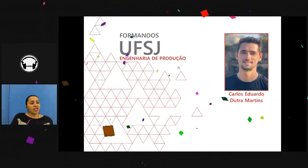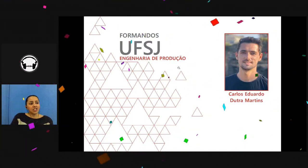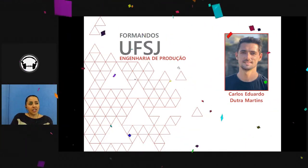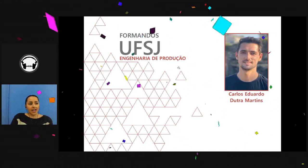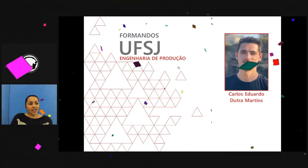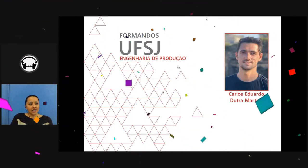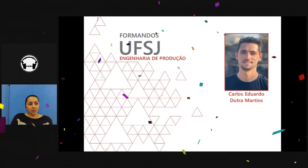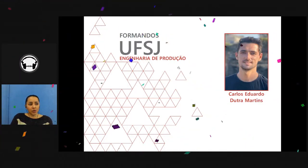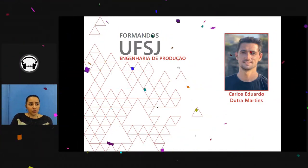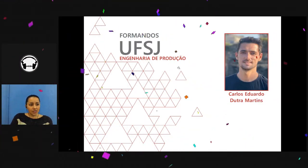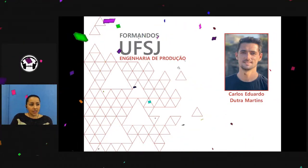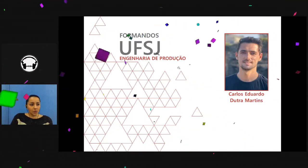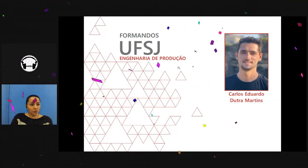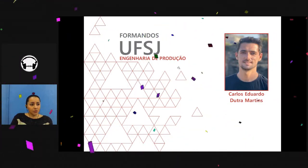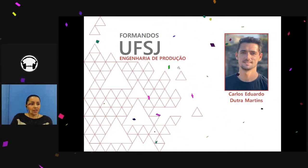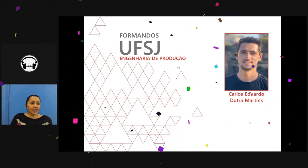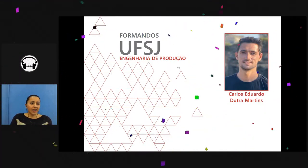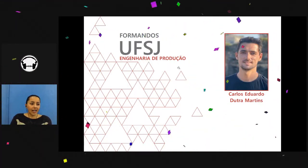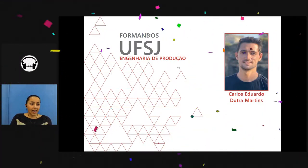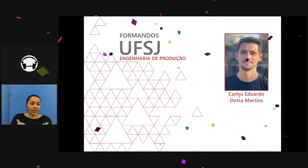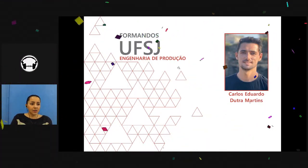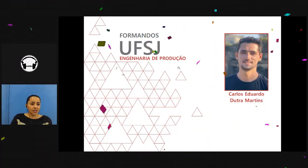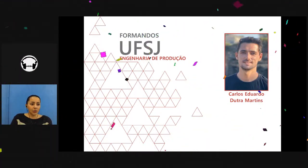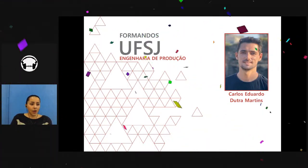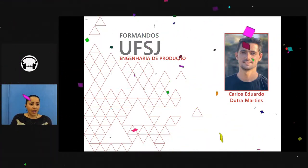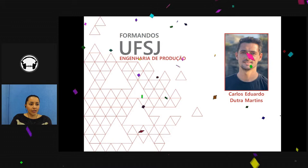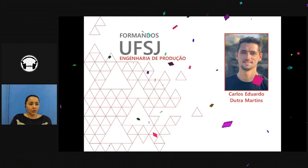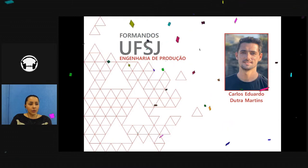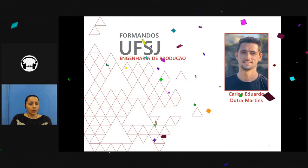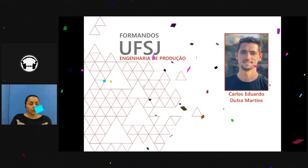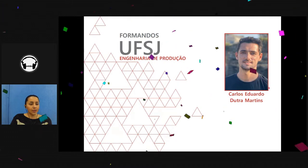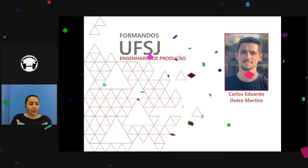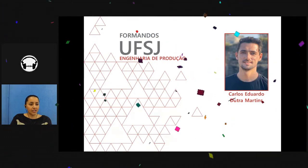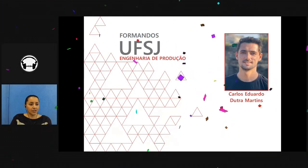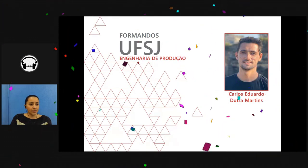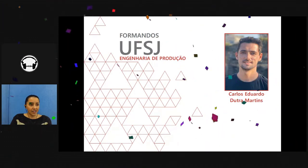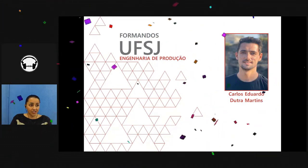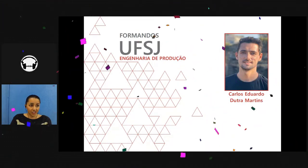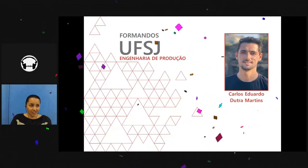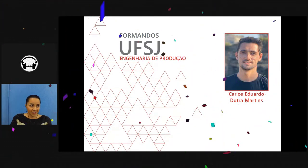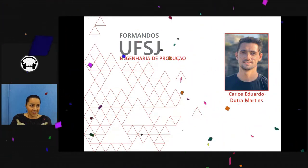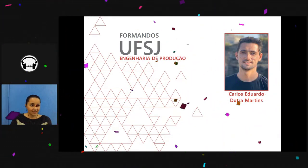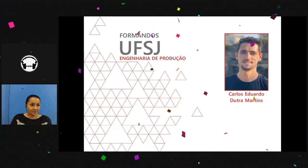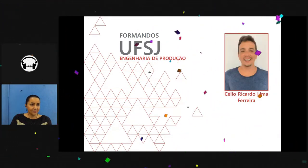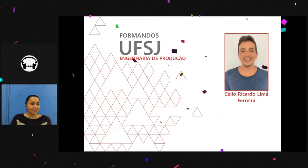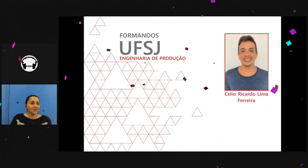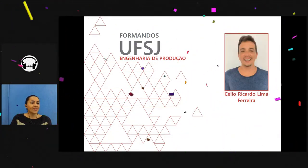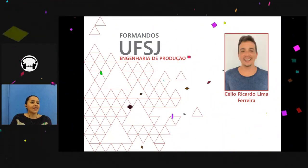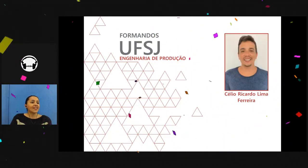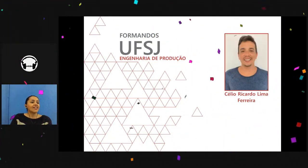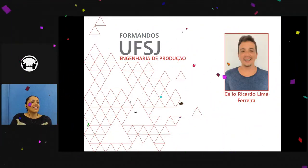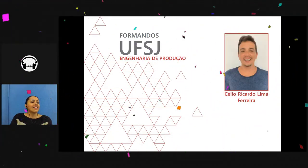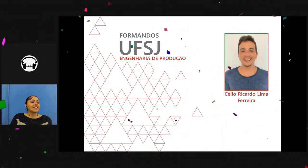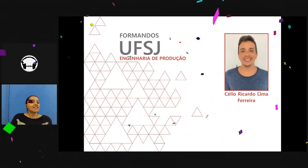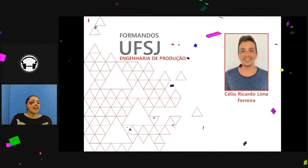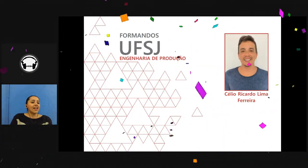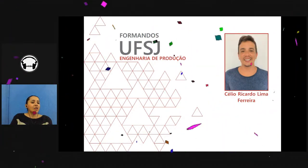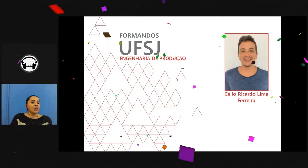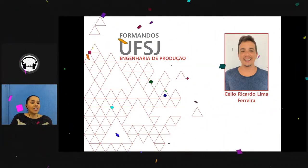No curso de Engenharia de Produção, Carlos Eduardo Dutra Martins,